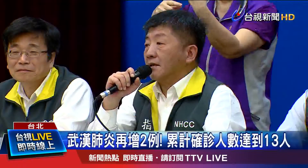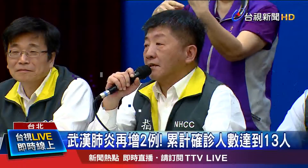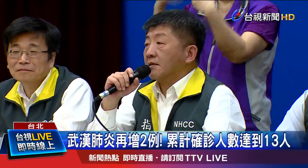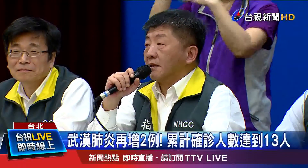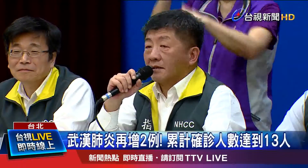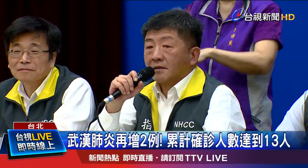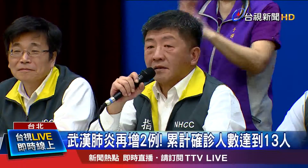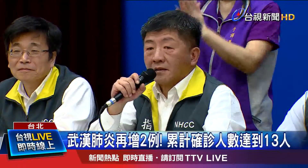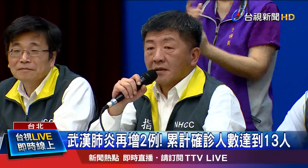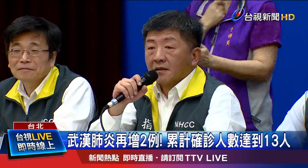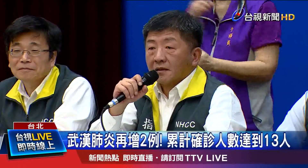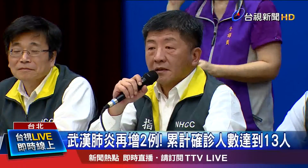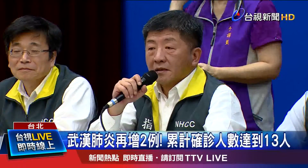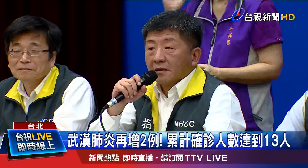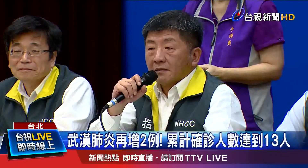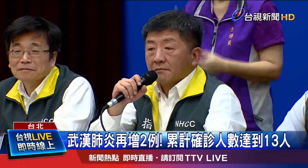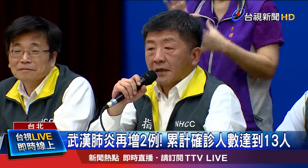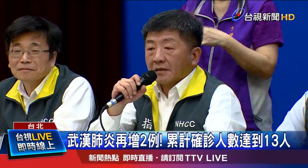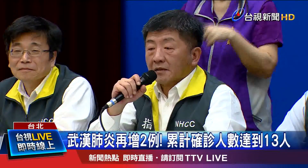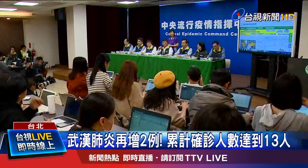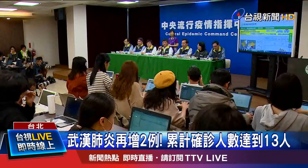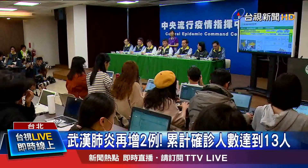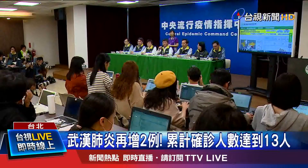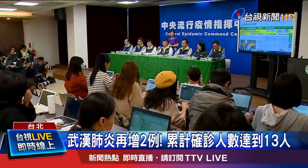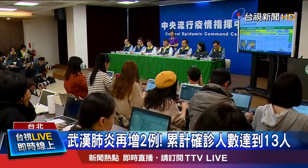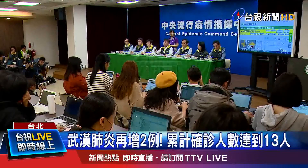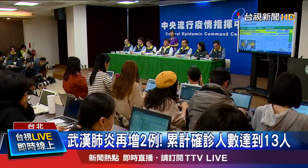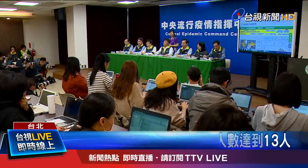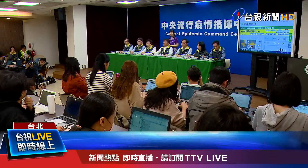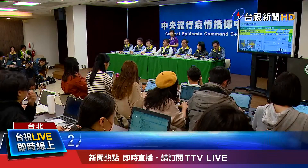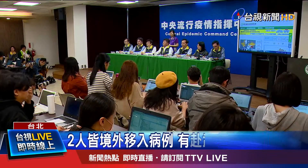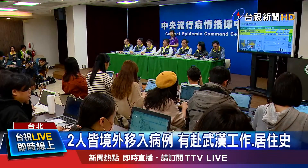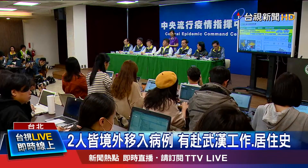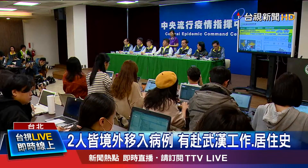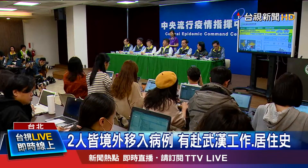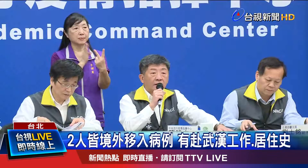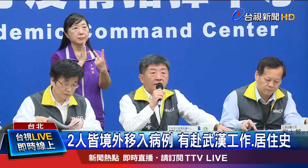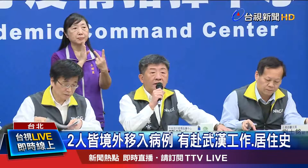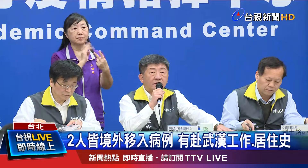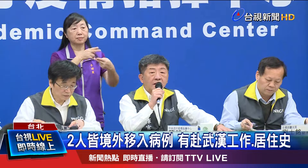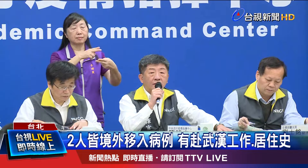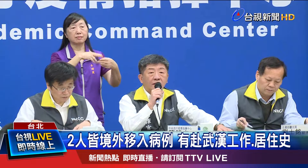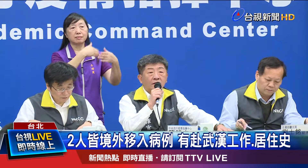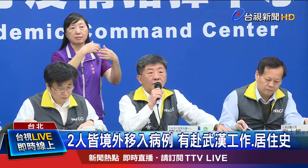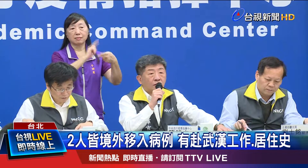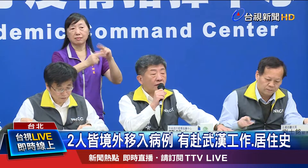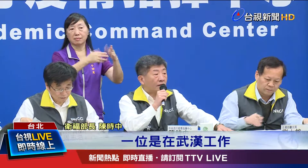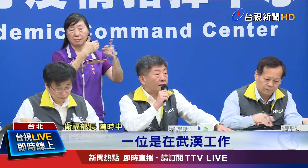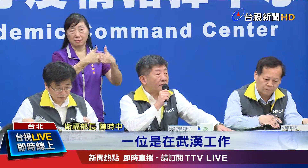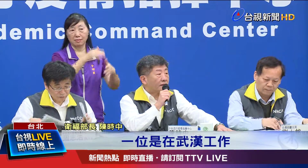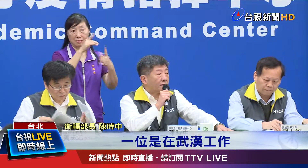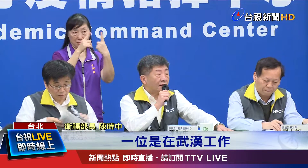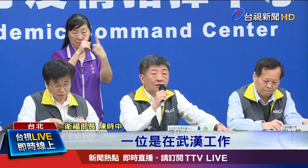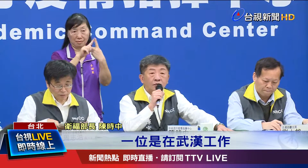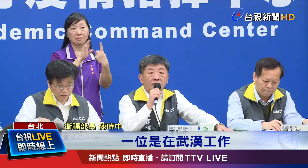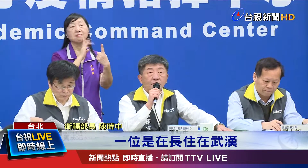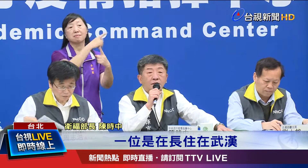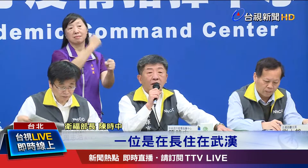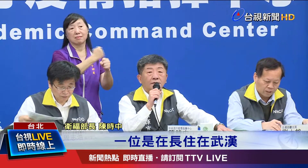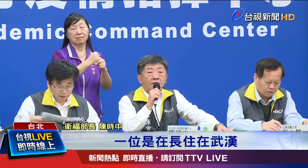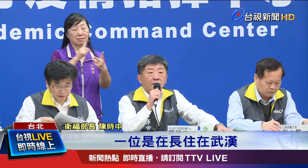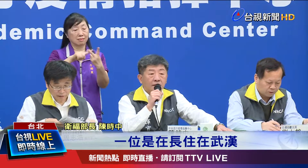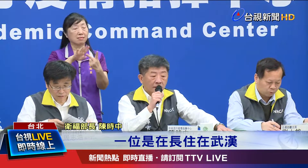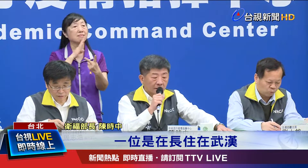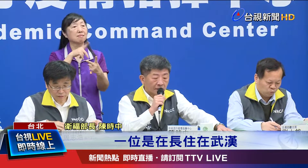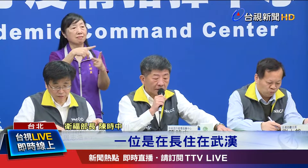13人。而新增的这两名患者都有武汉旅游史，是境外移入病例。 一位是在武汉工作，一位是常住在